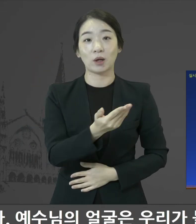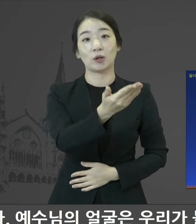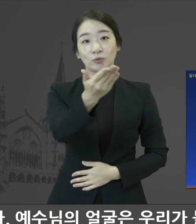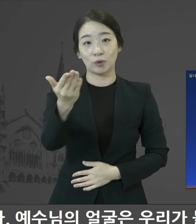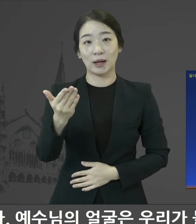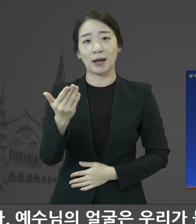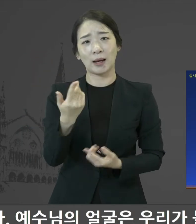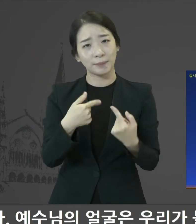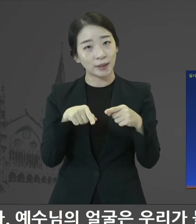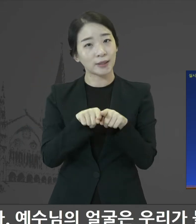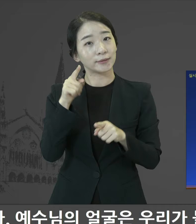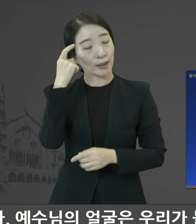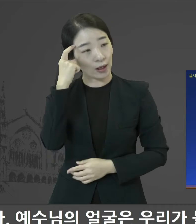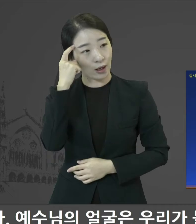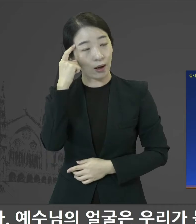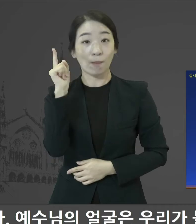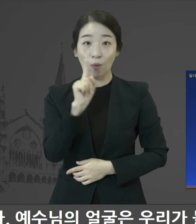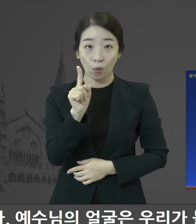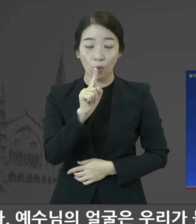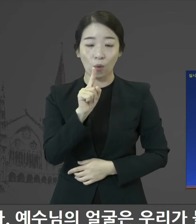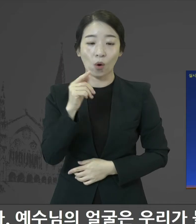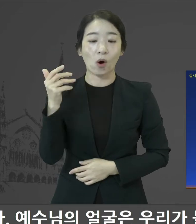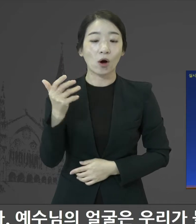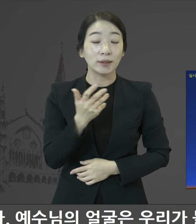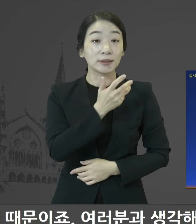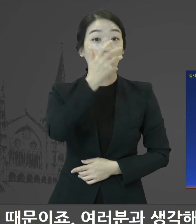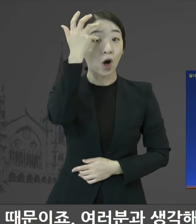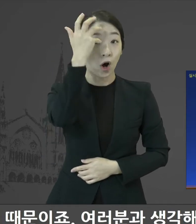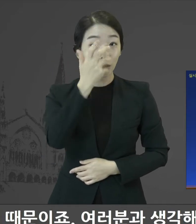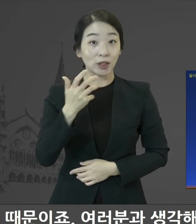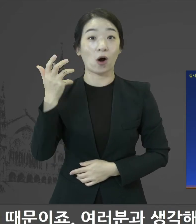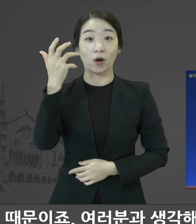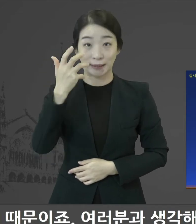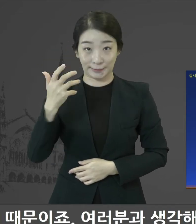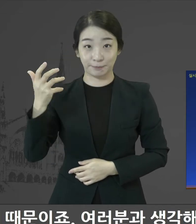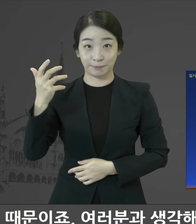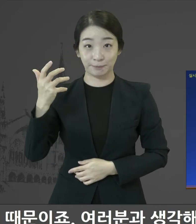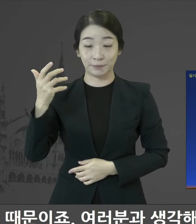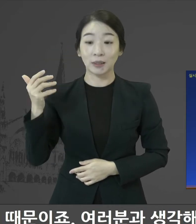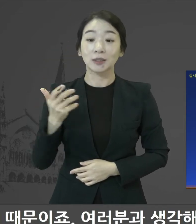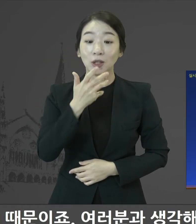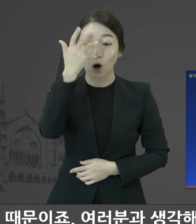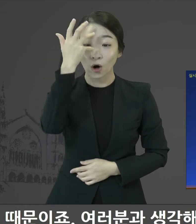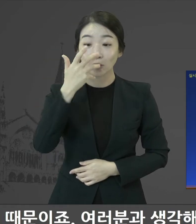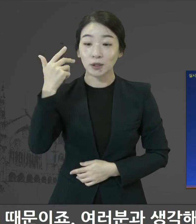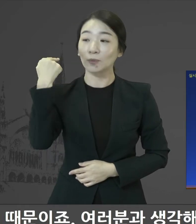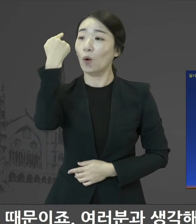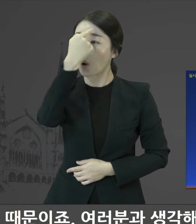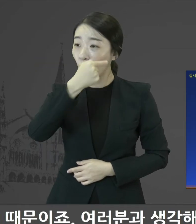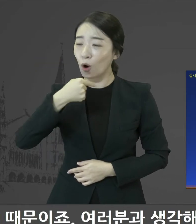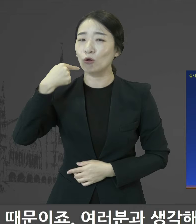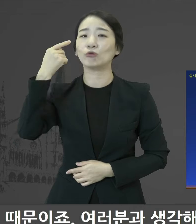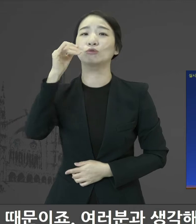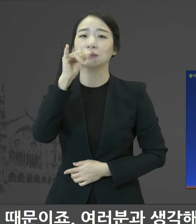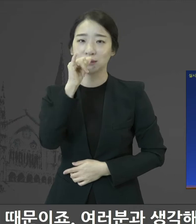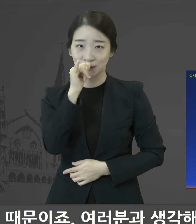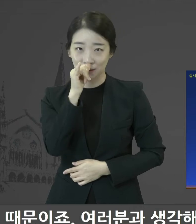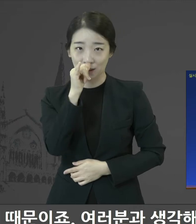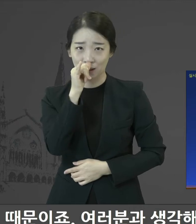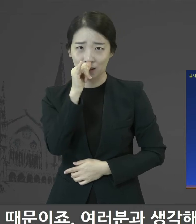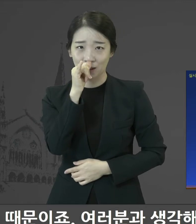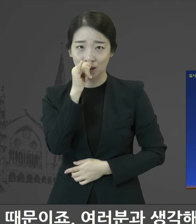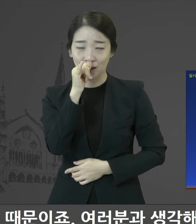것은 성령님에게도 얼굴이 있다는 겁니다. 여러분, 이 사실이 이해되어질 수 있기를 주